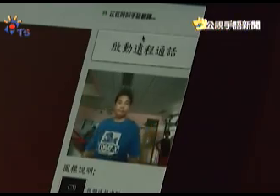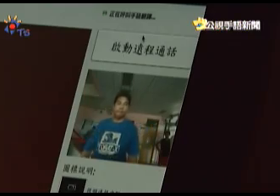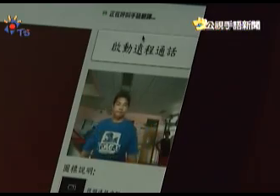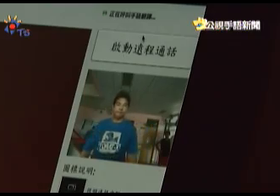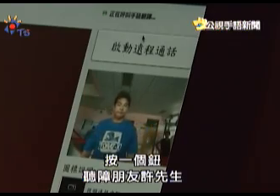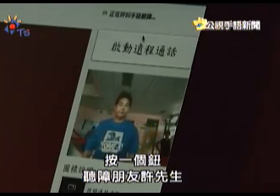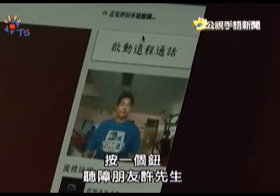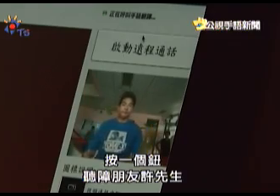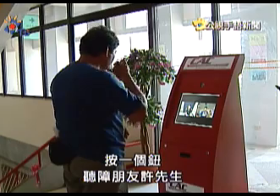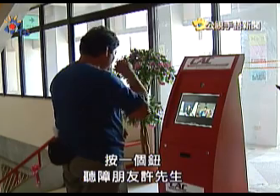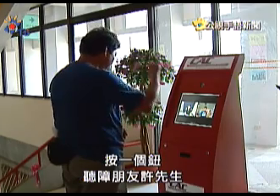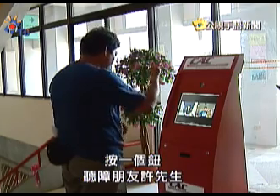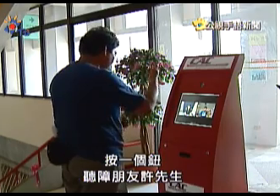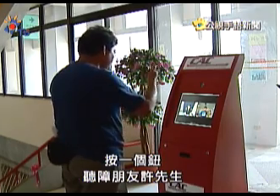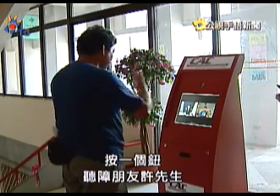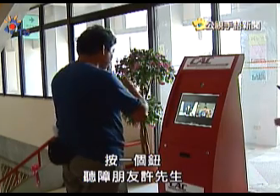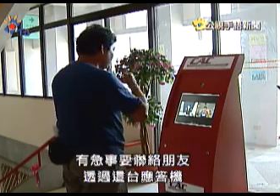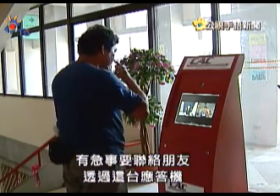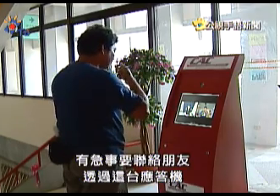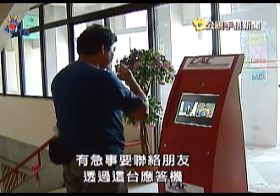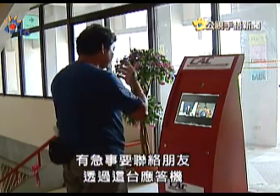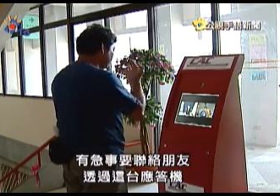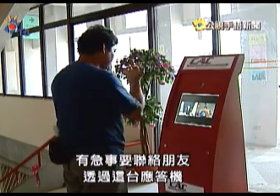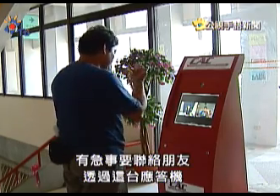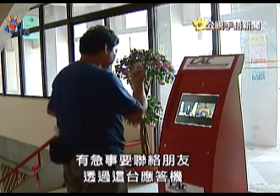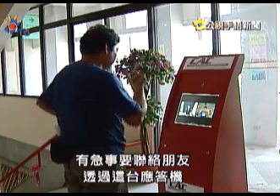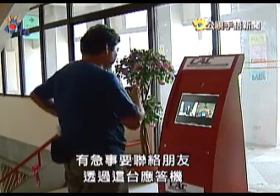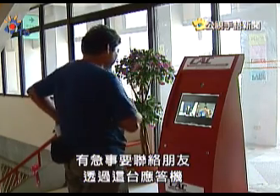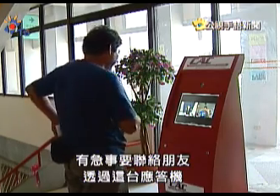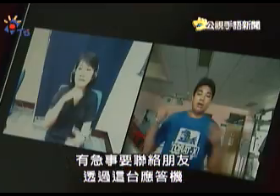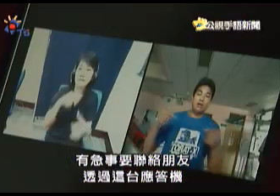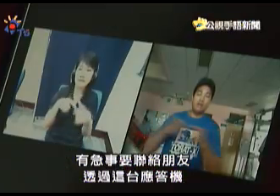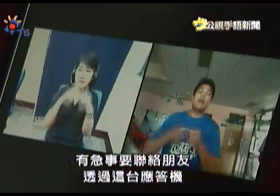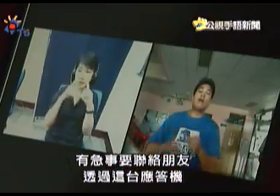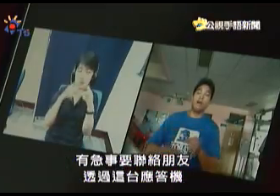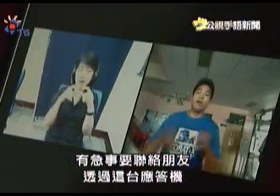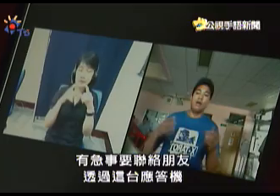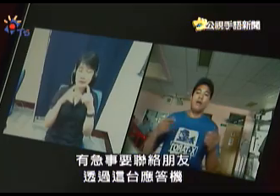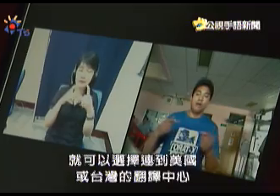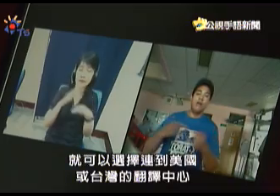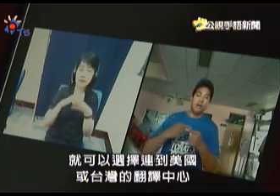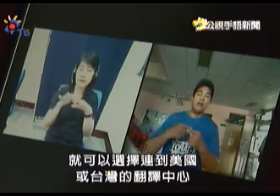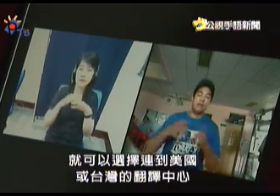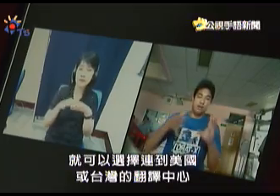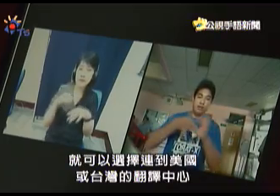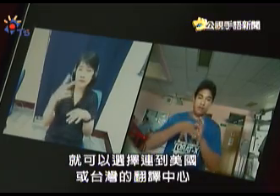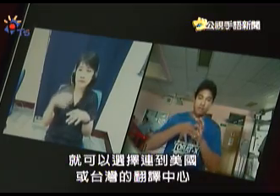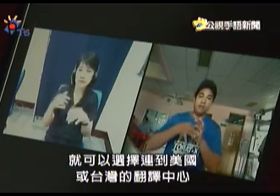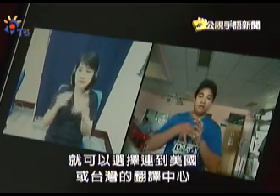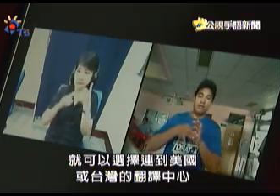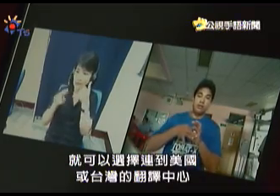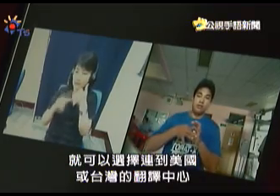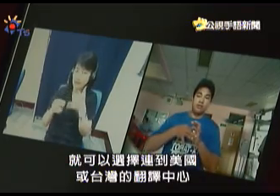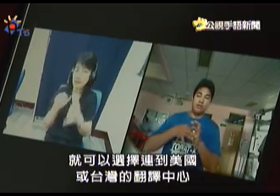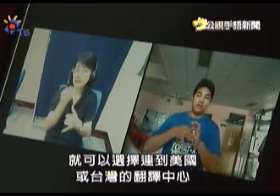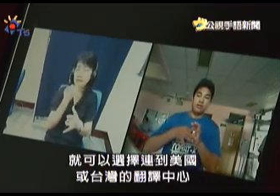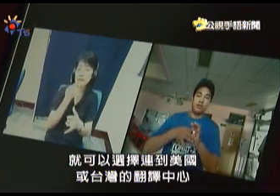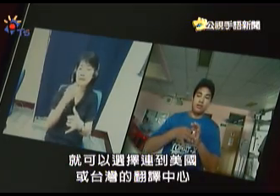按一个钮，听障朋友许先生有急事要联络朋友，透过这台应答机就可以选择连线到美国或台湾的翻译中